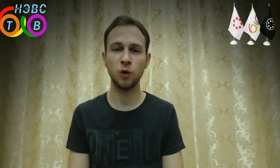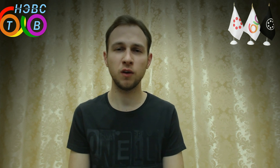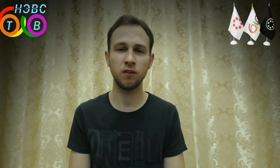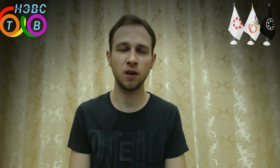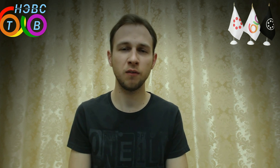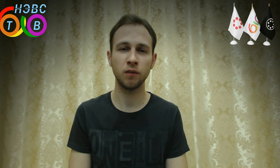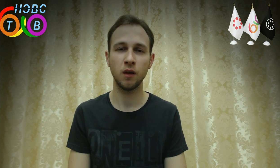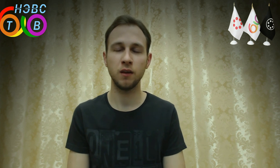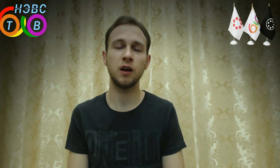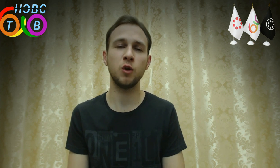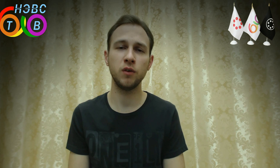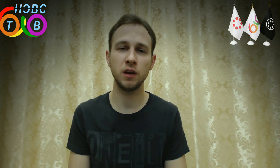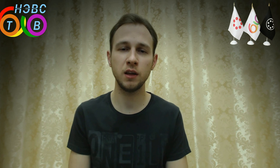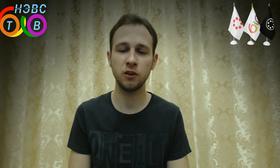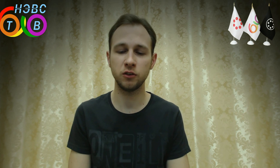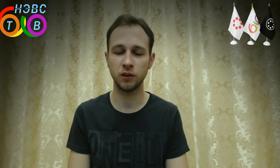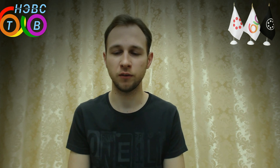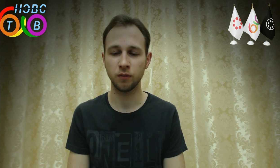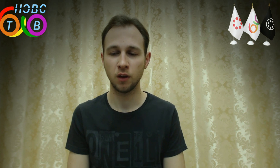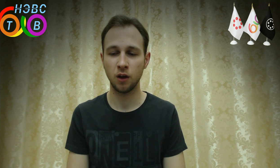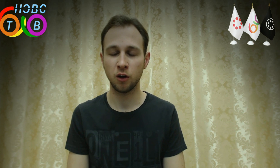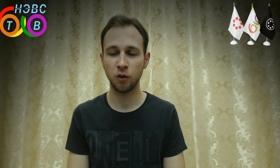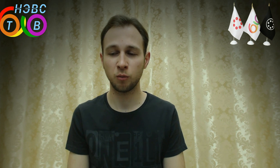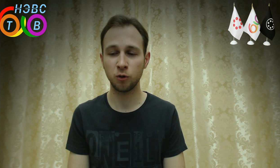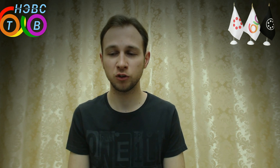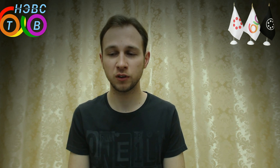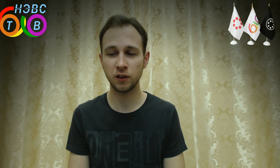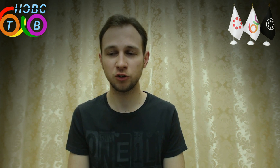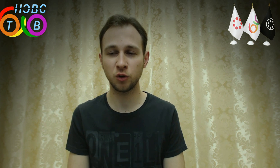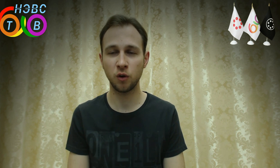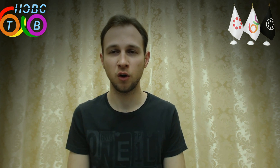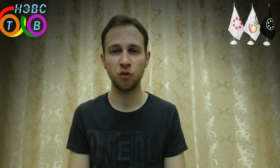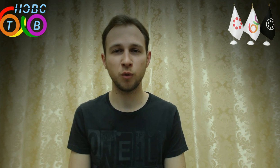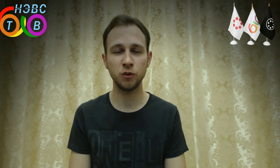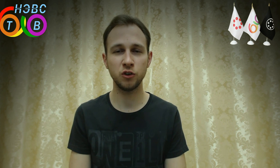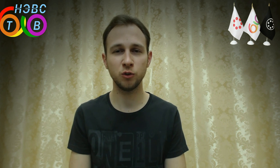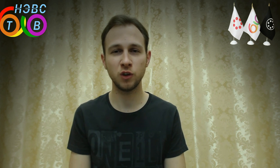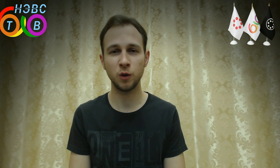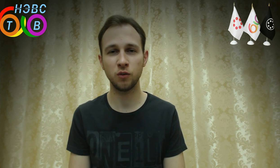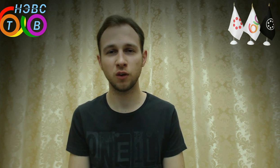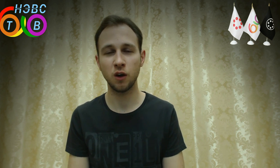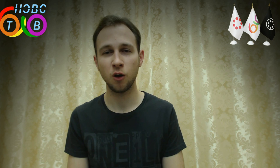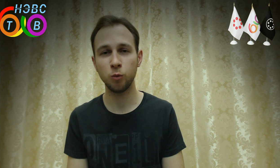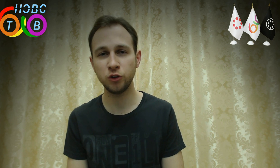неродного отца, неродного энергетически, можно сказать, что в помощи нуждаются